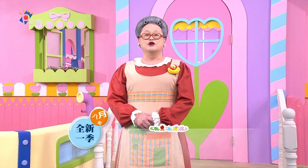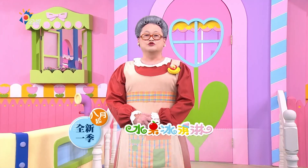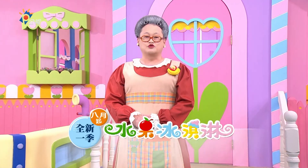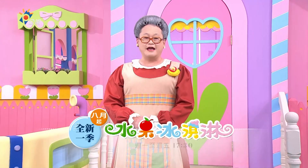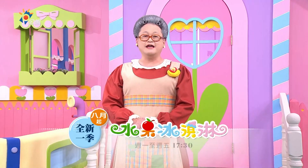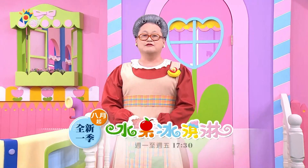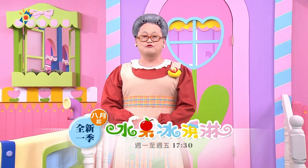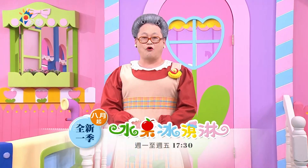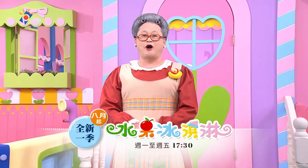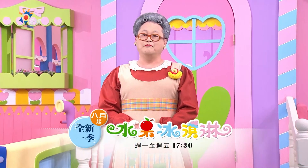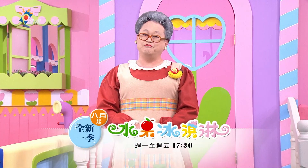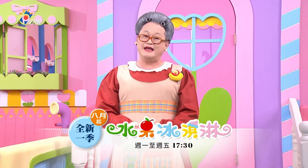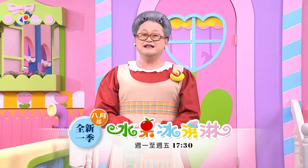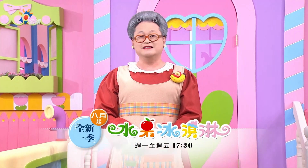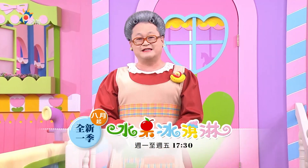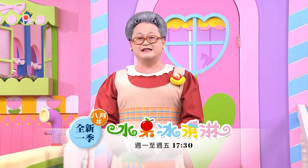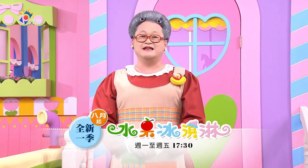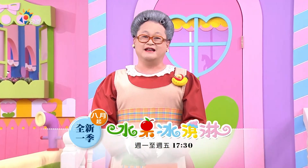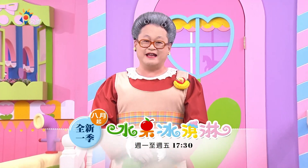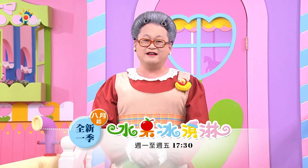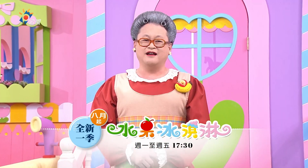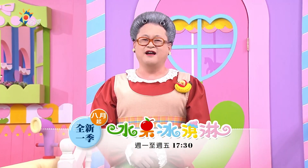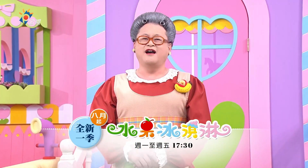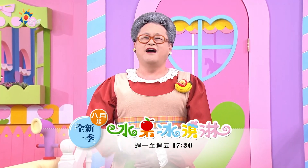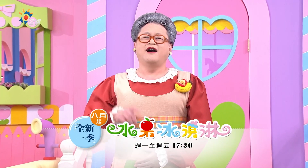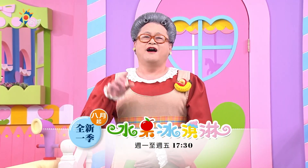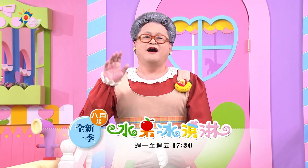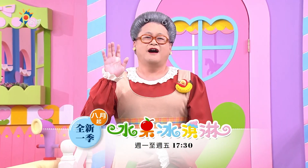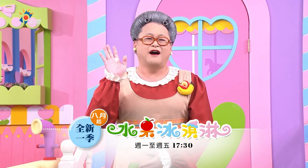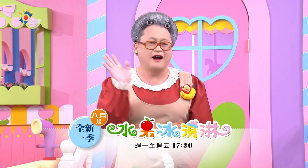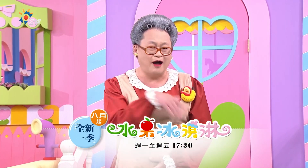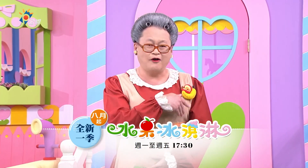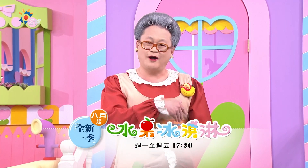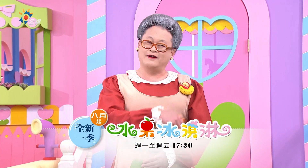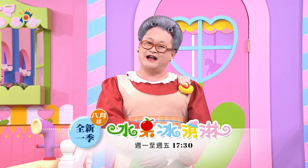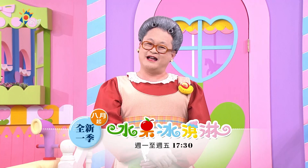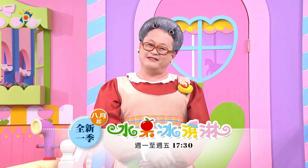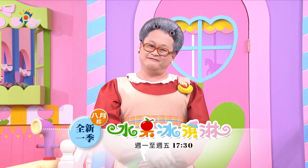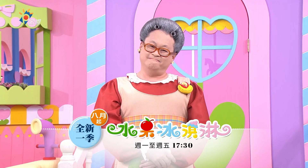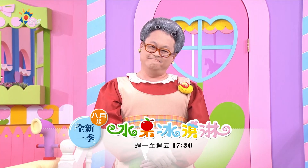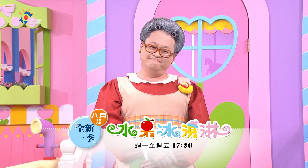水果冰淇淋，好好看。